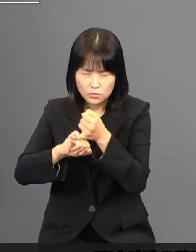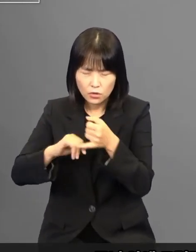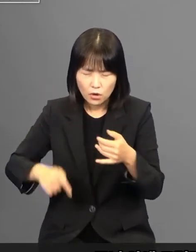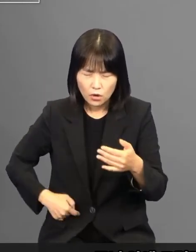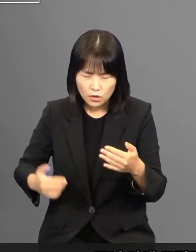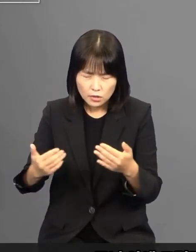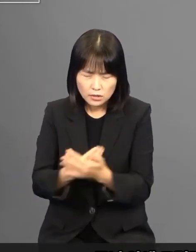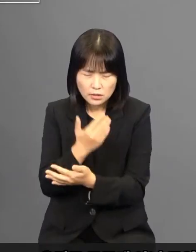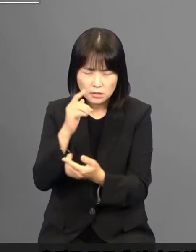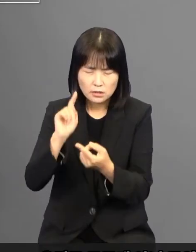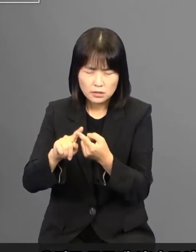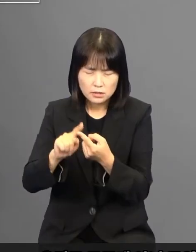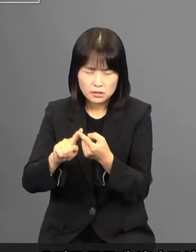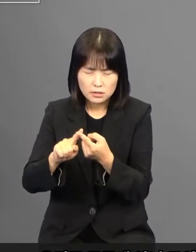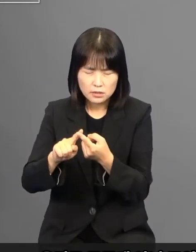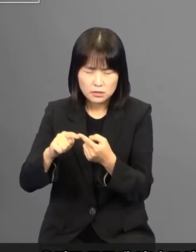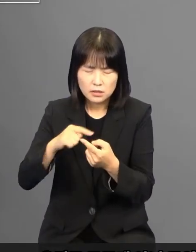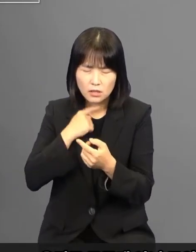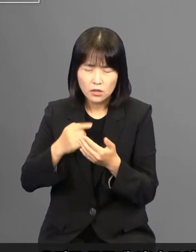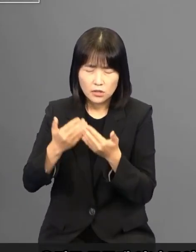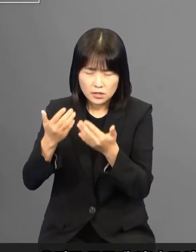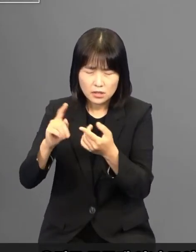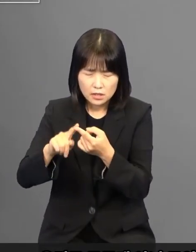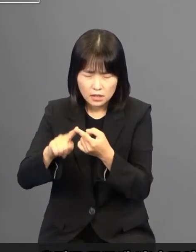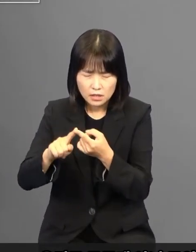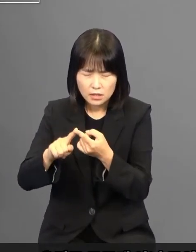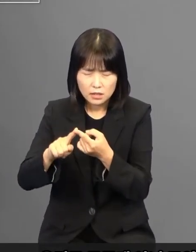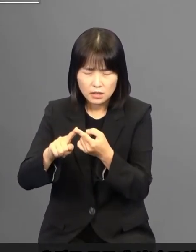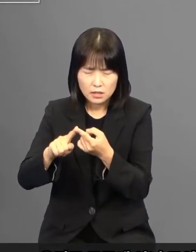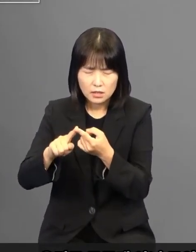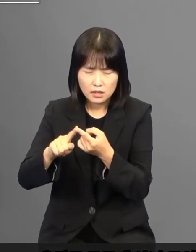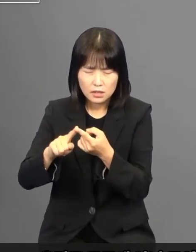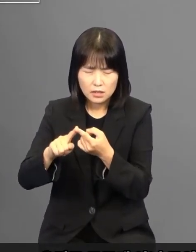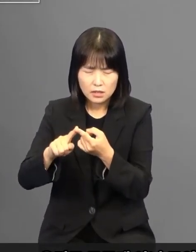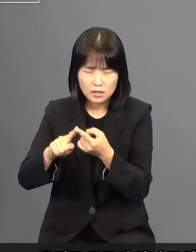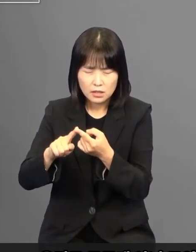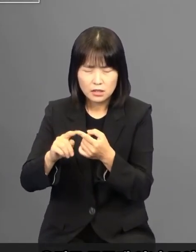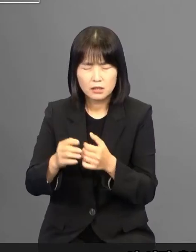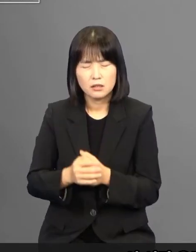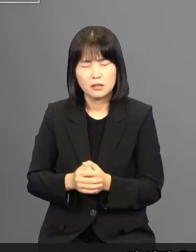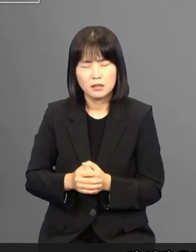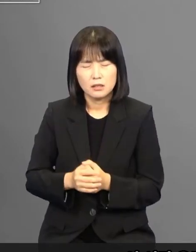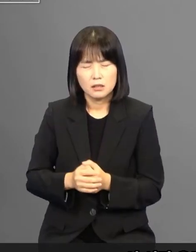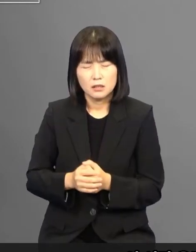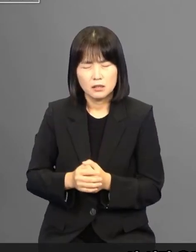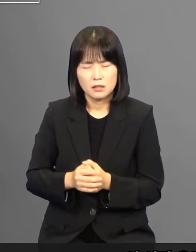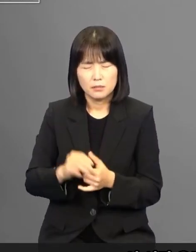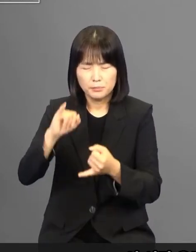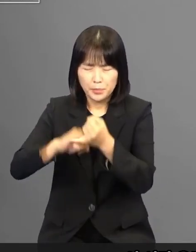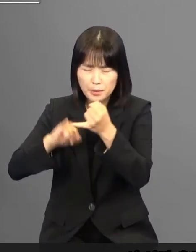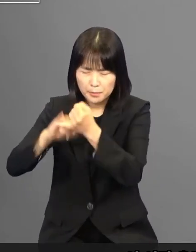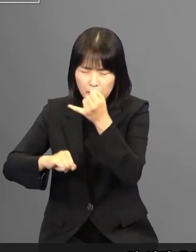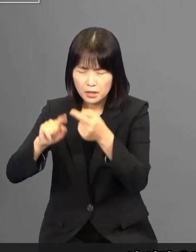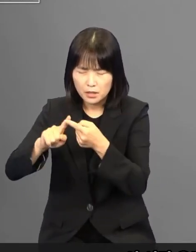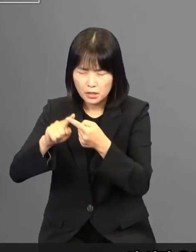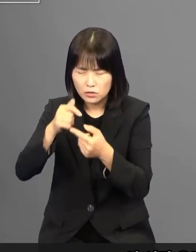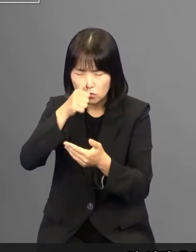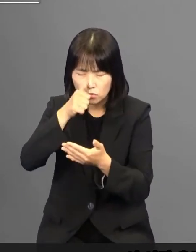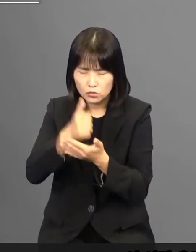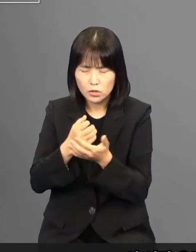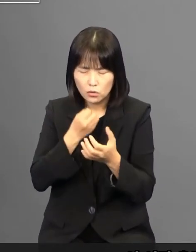헌신들을 우리도 모르게 아니 고의적으로 무시하며 깬 적이 있었음을 이 시간 우리 저를